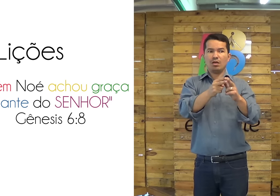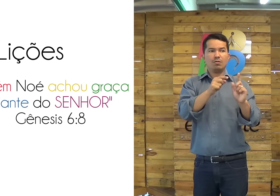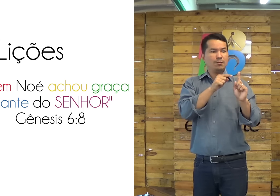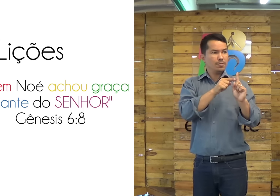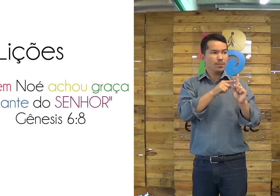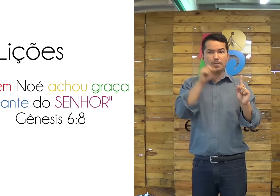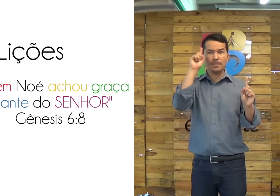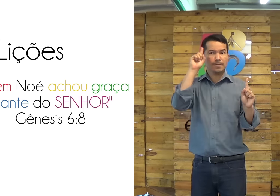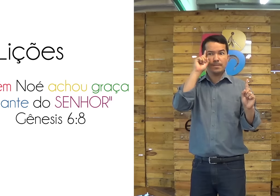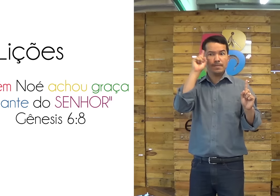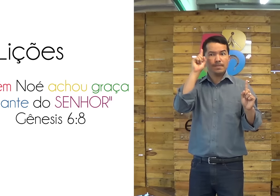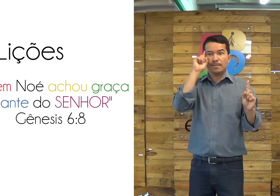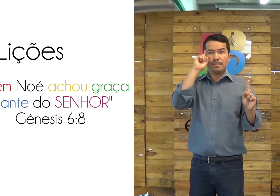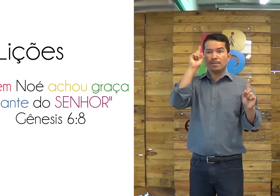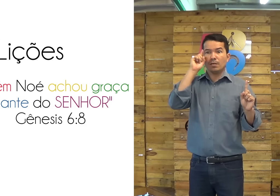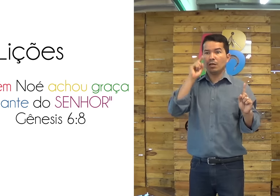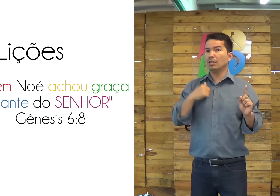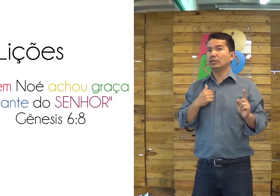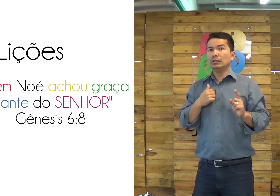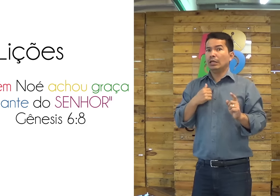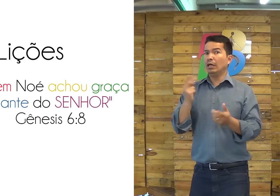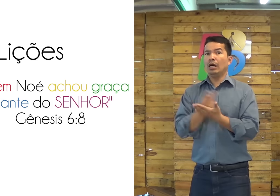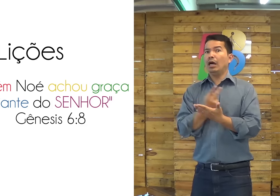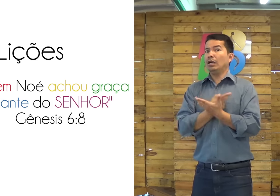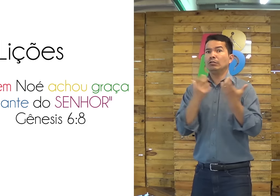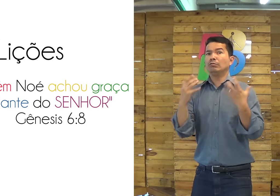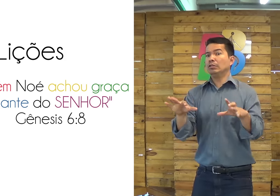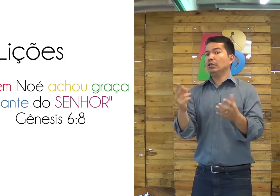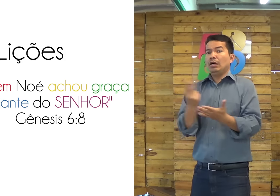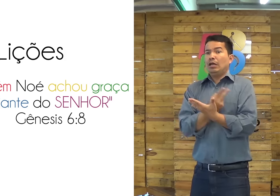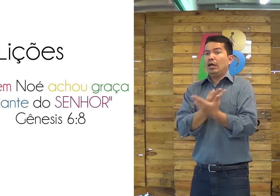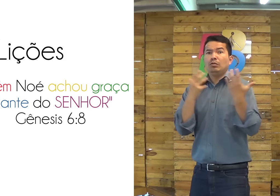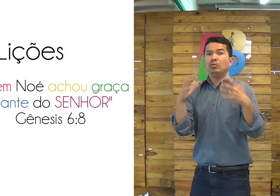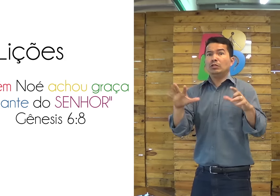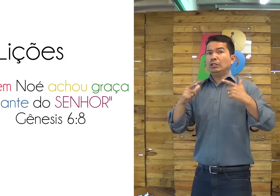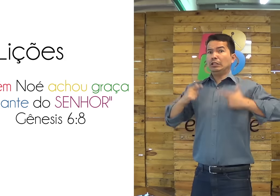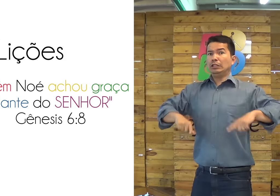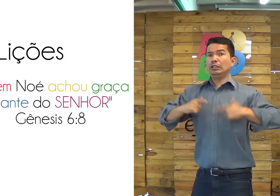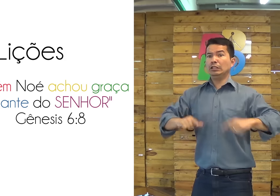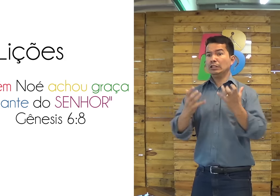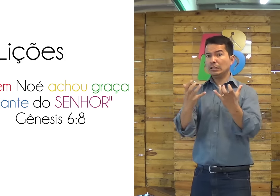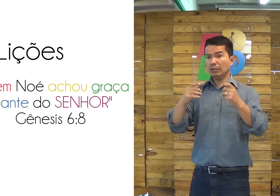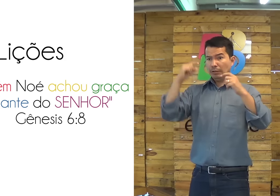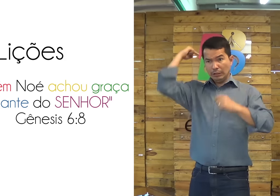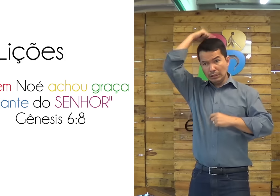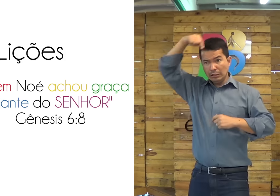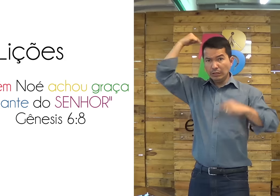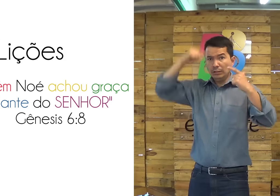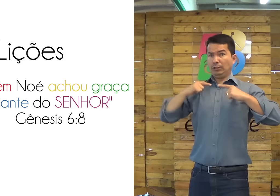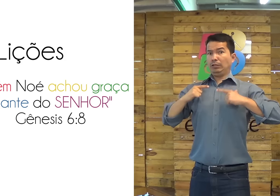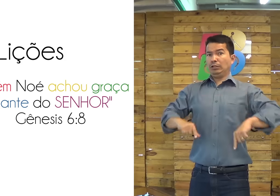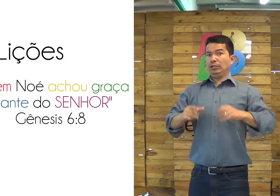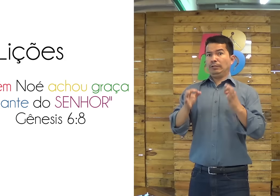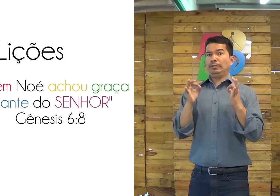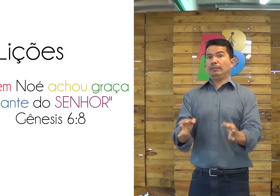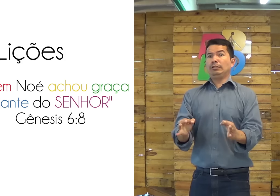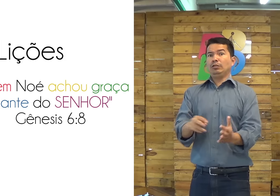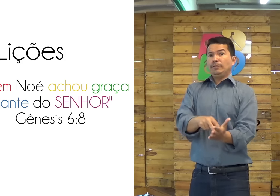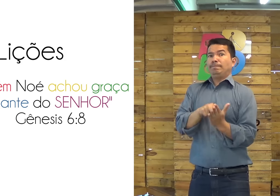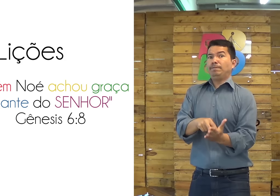Noé ele viu a vida de todos os dias ele não queria coisas erradas ele queria ser uma pessoa Santa uma pessoa pura